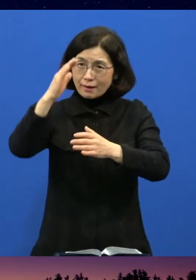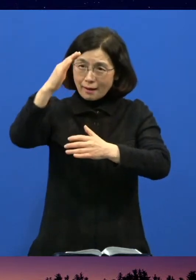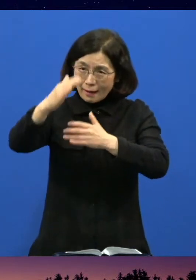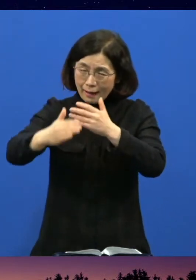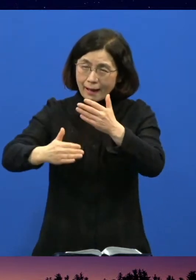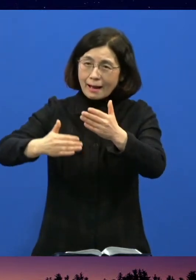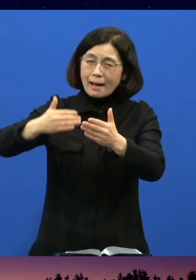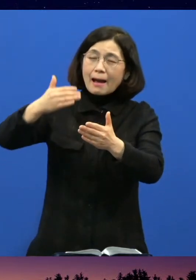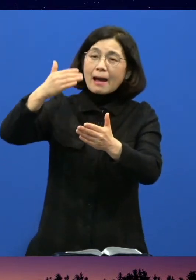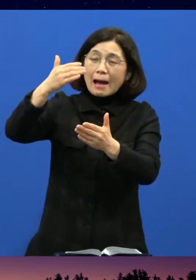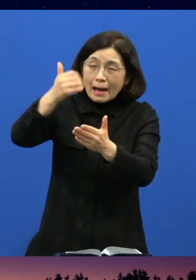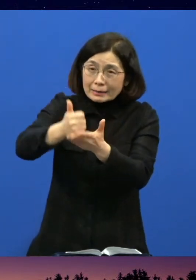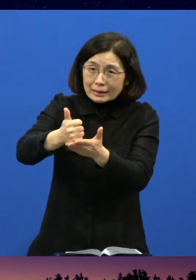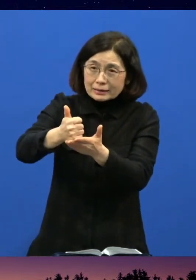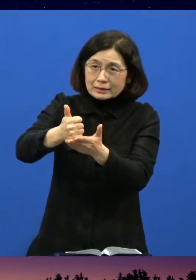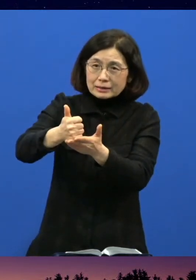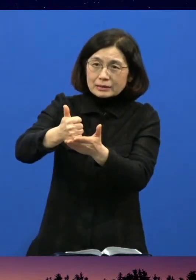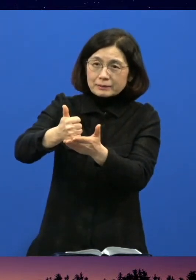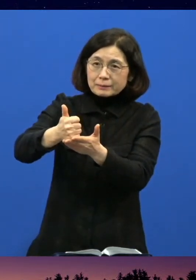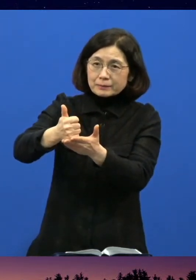더 많아져 가게 돼요.